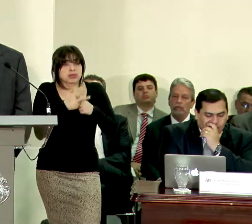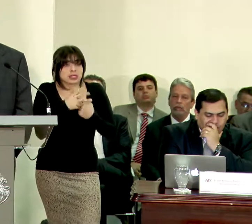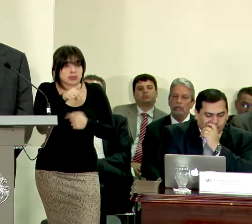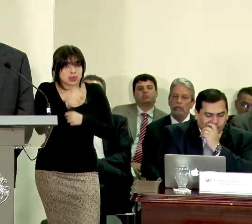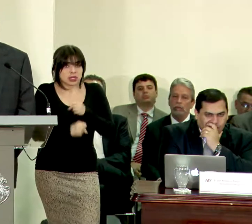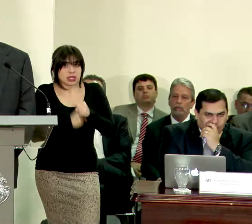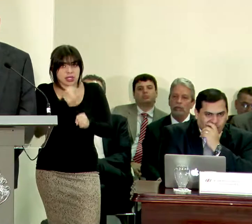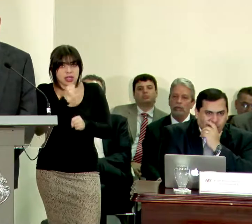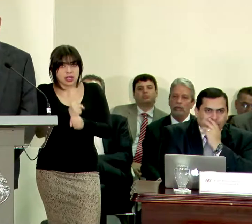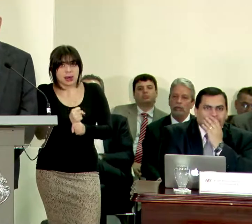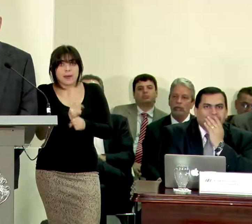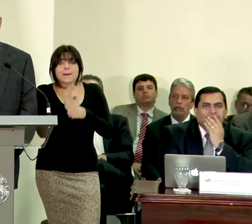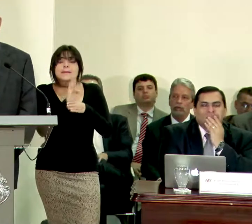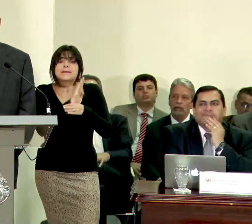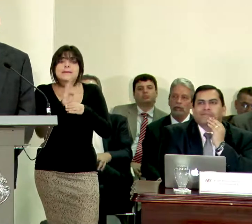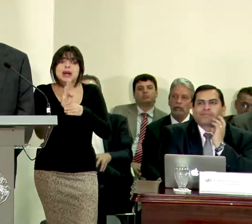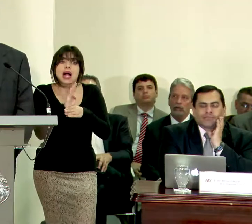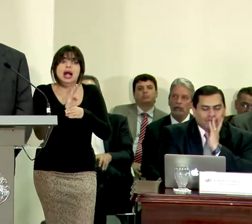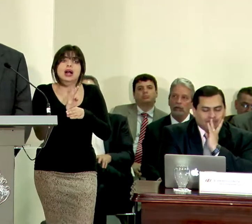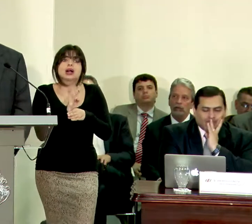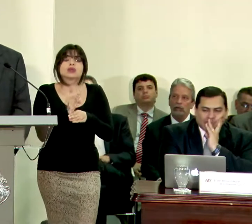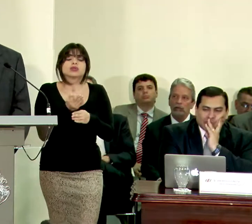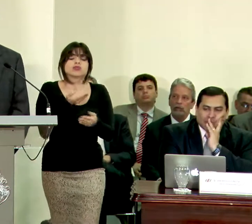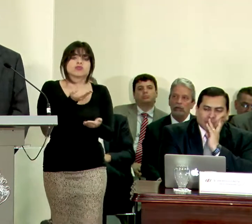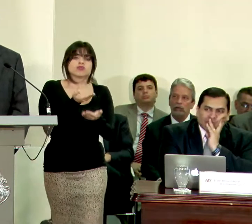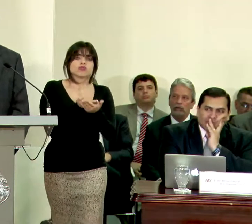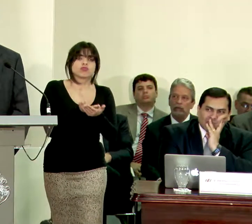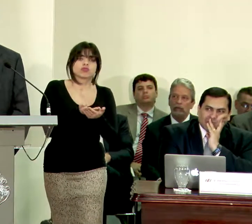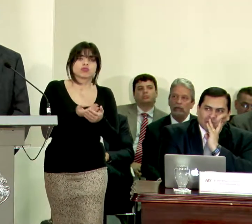año, el banco sometió